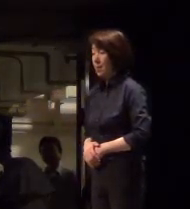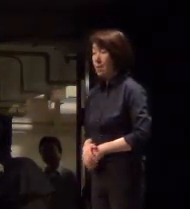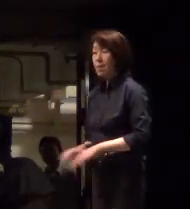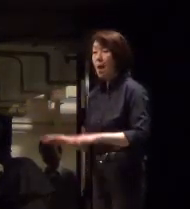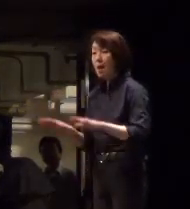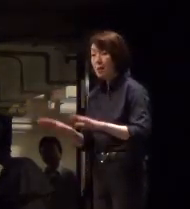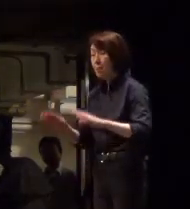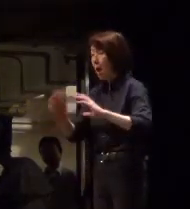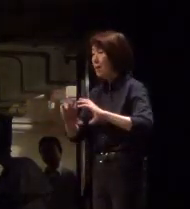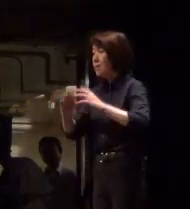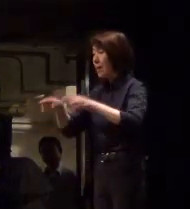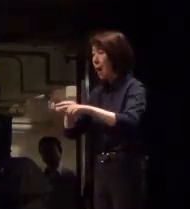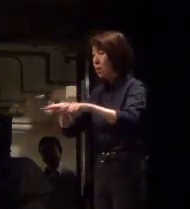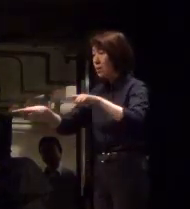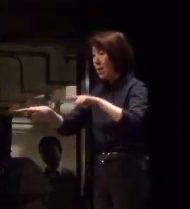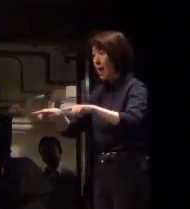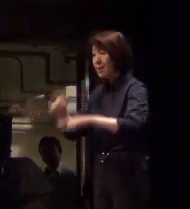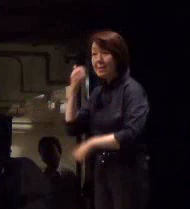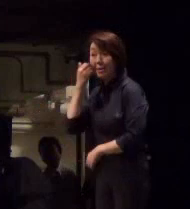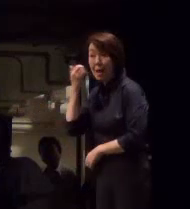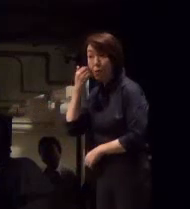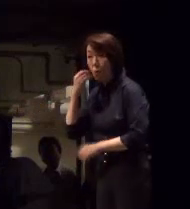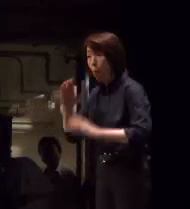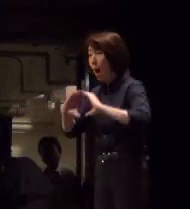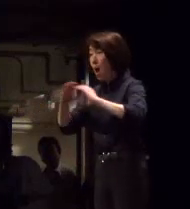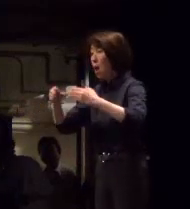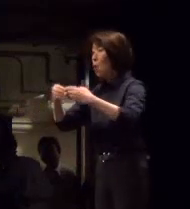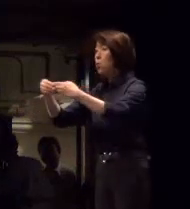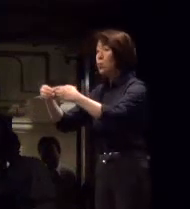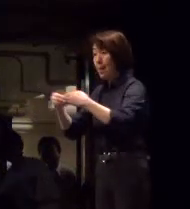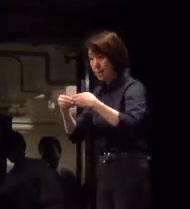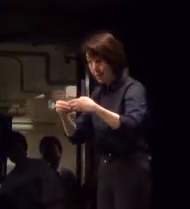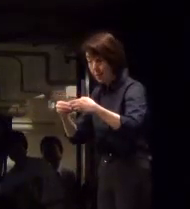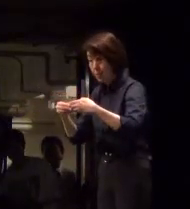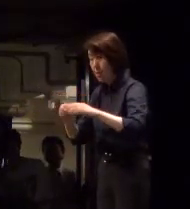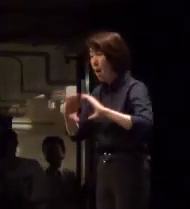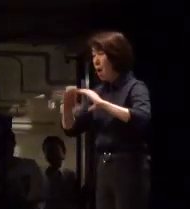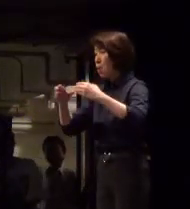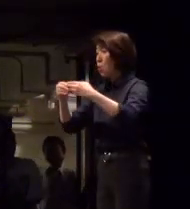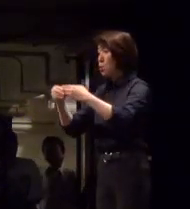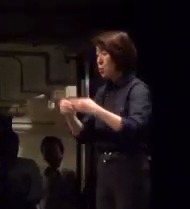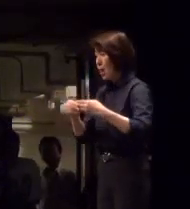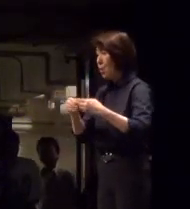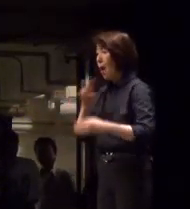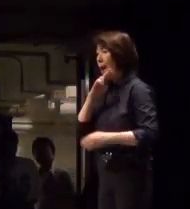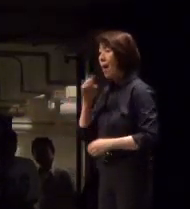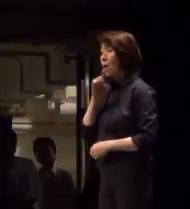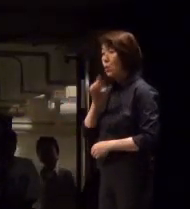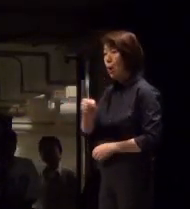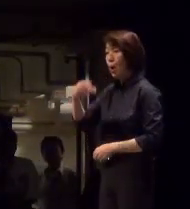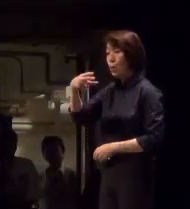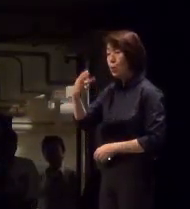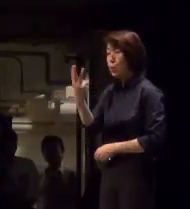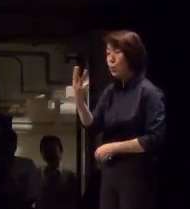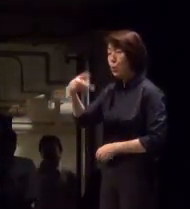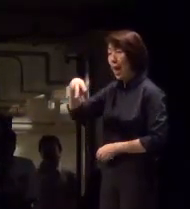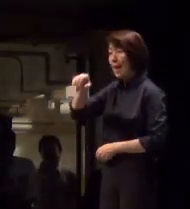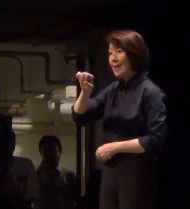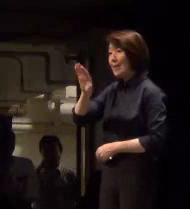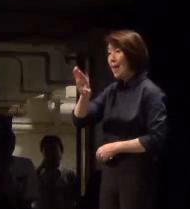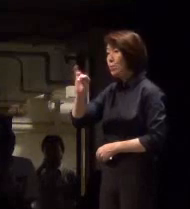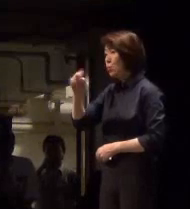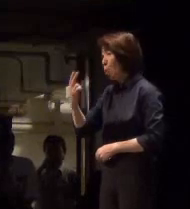今世界を支配しているのは国連です。国連というのは英語で言えばユナイテッドネーションズです。